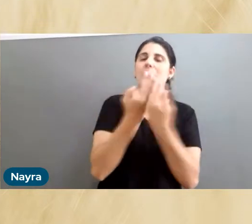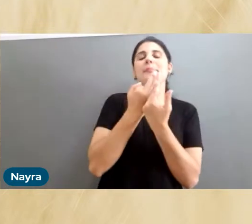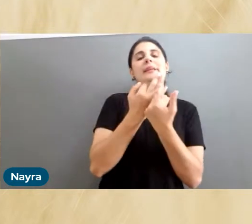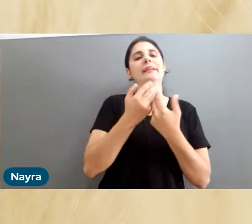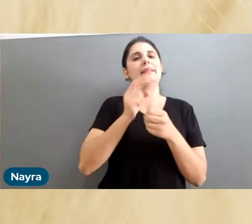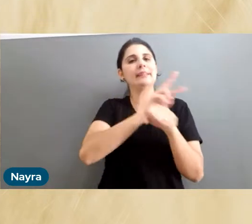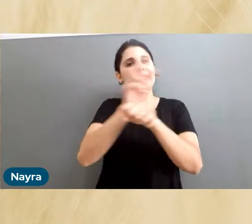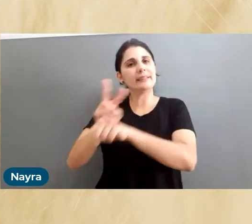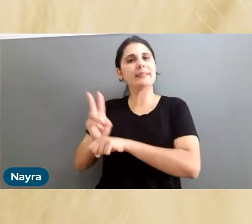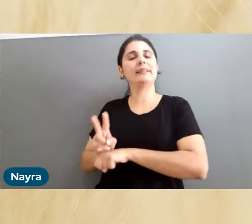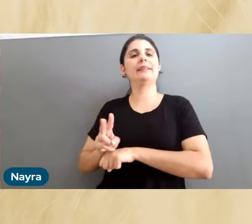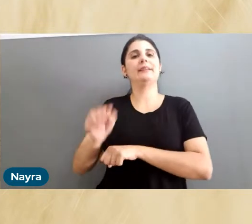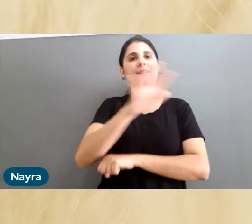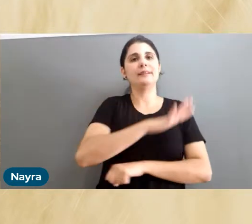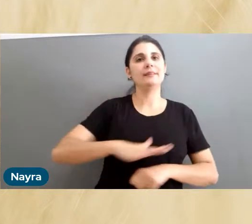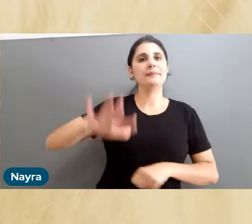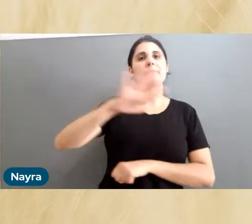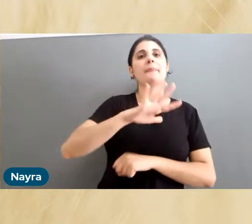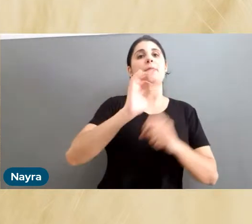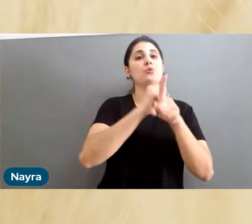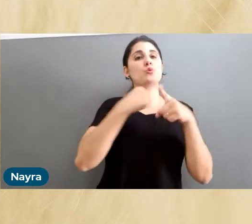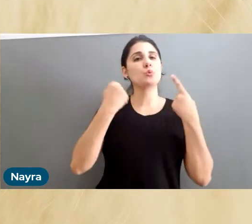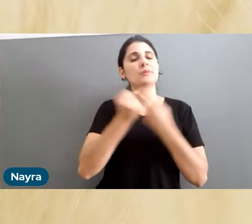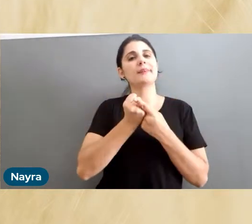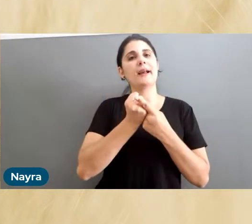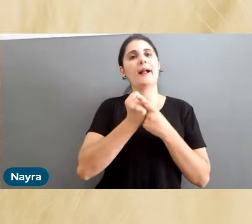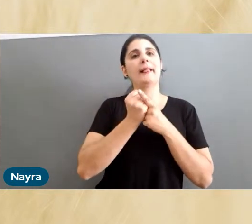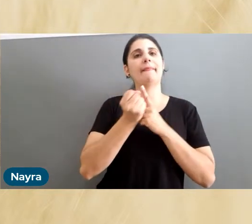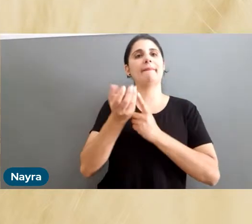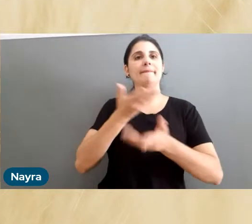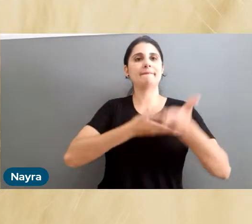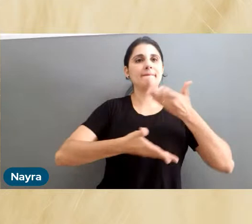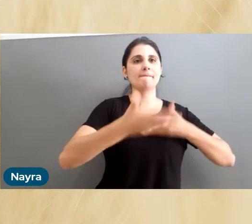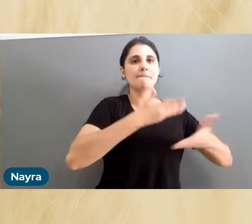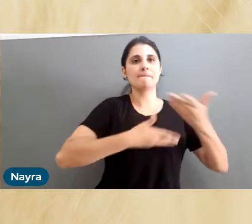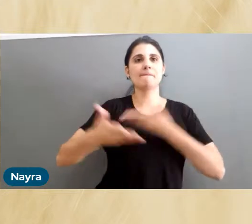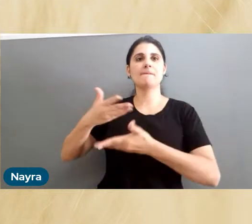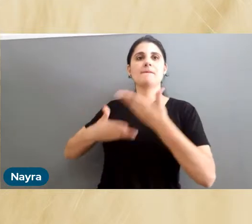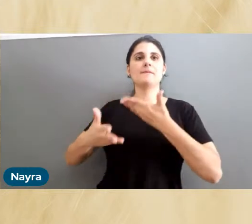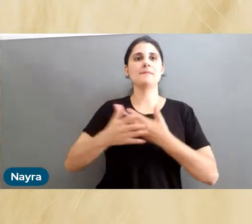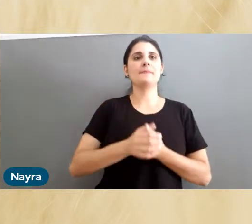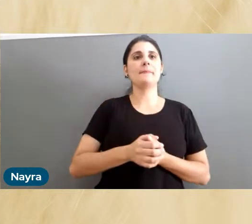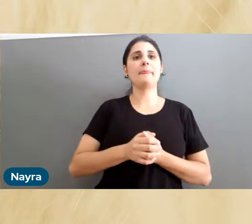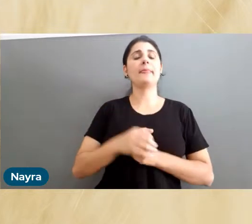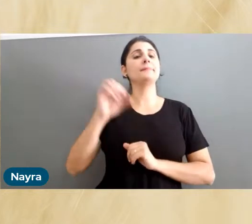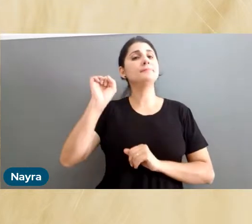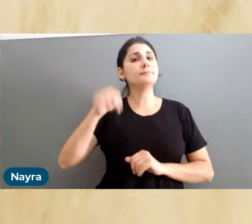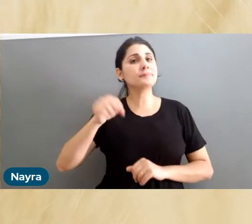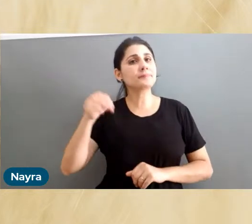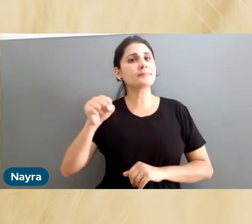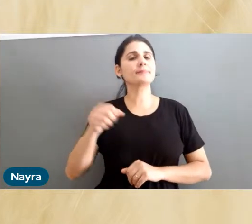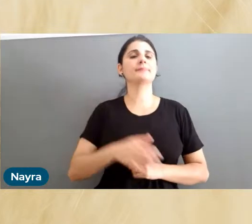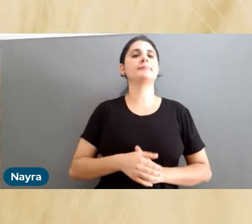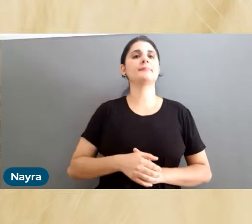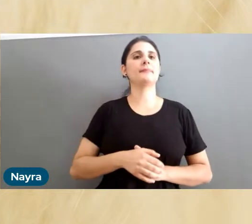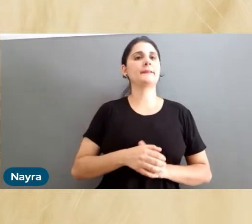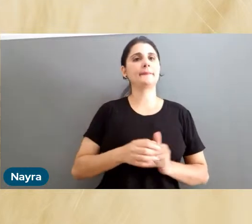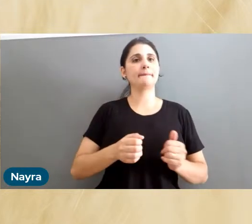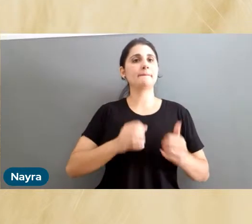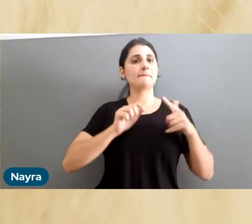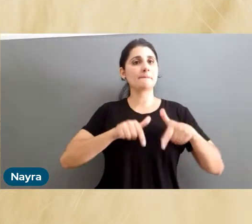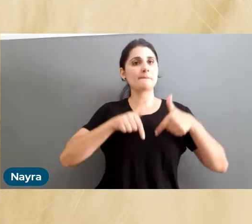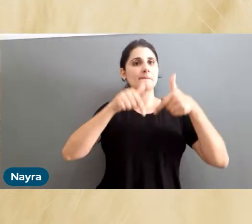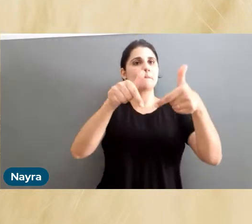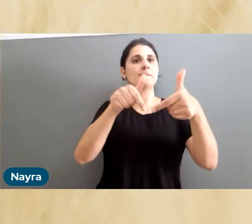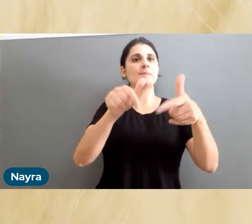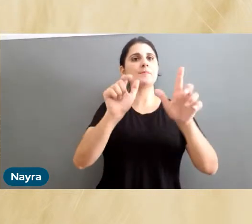pelo nosso campo social, pelas nossas atividades profissionais, e sim, quando necessário, agirmos com